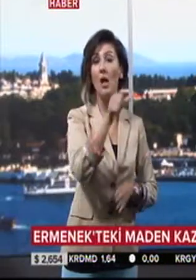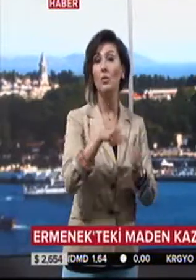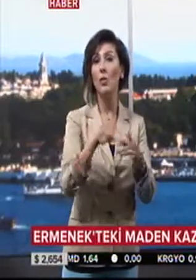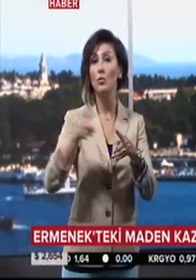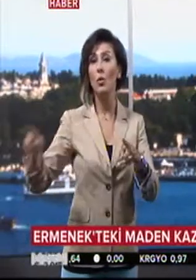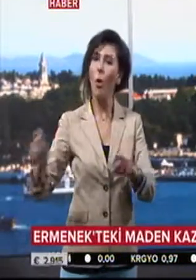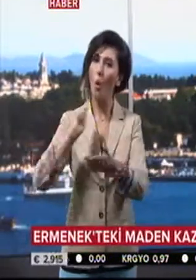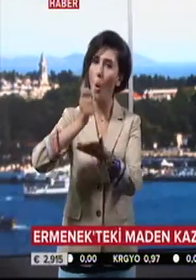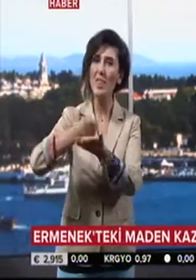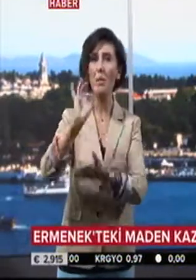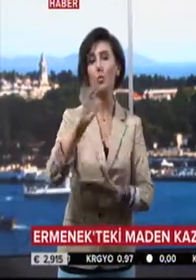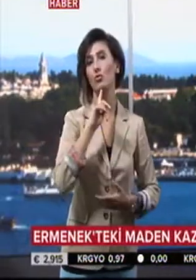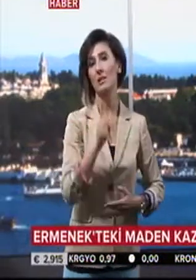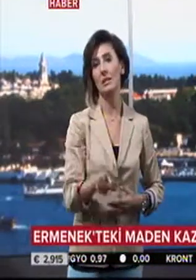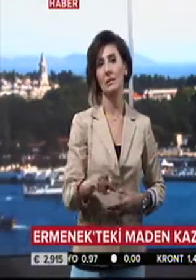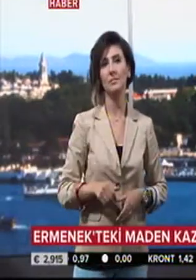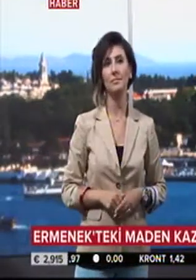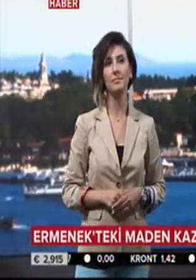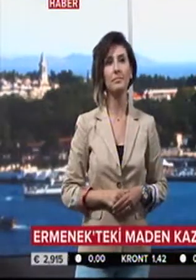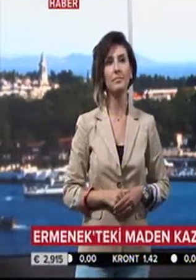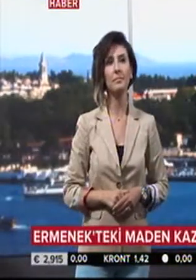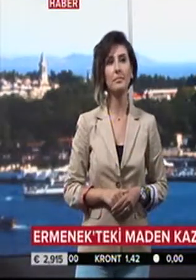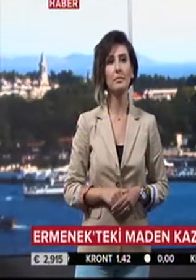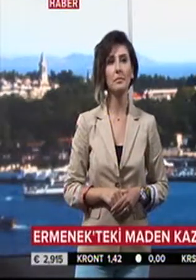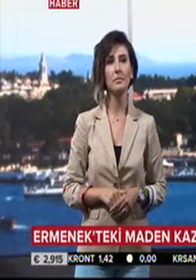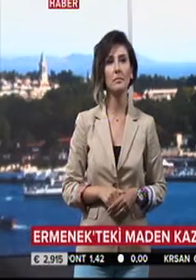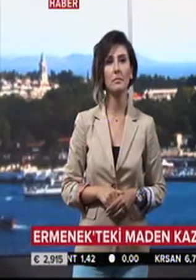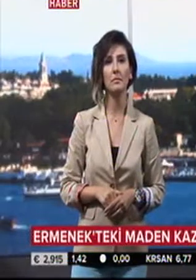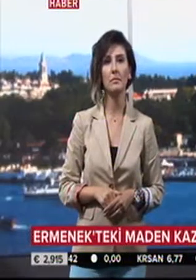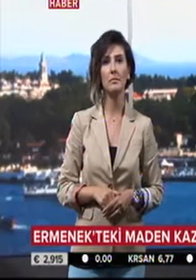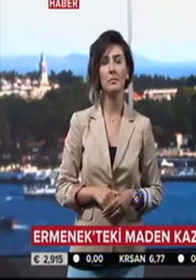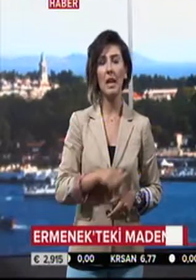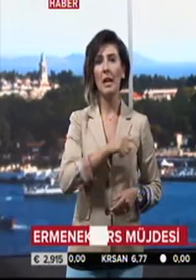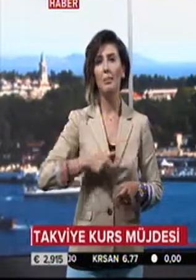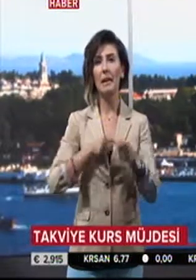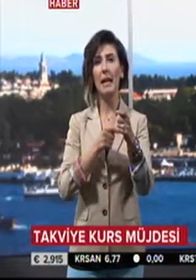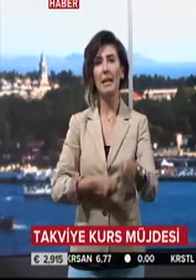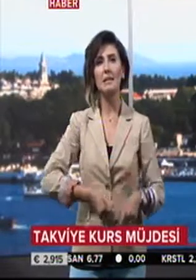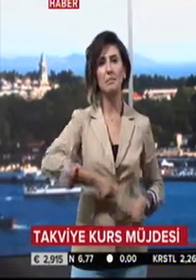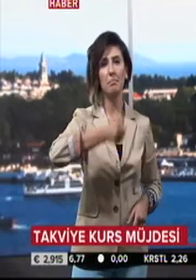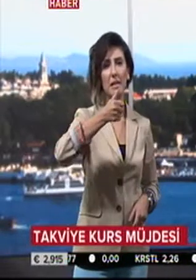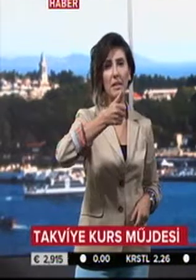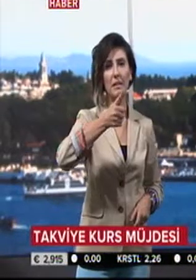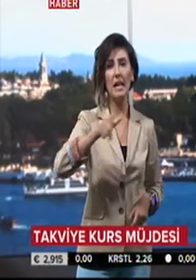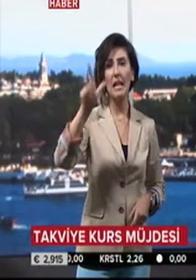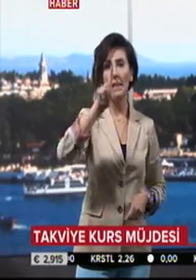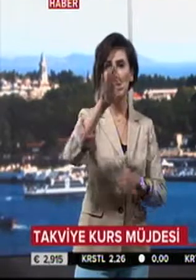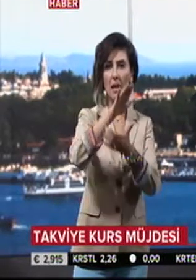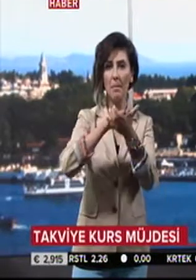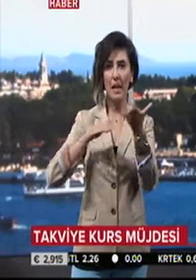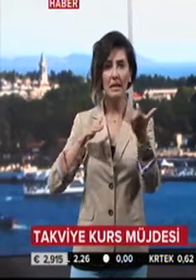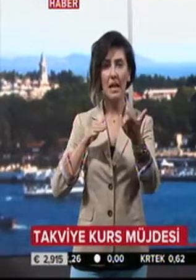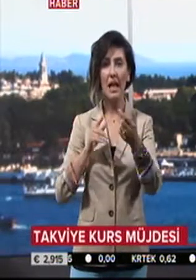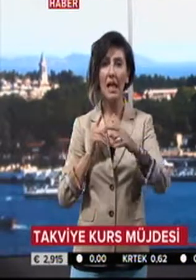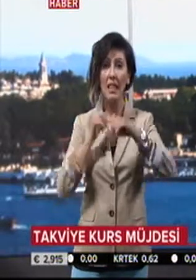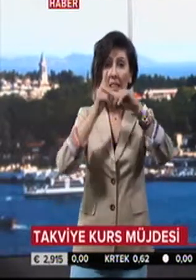ay süreyle ödeme yapılacaktır denildi. Milli Eğitim Bakanı Nabi Avcı, lise